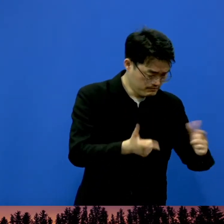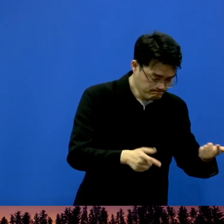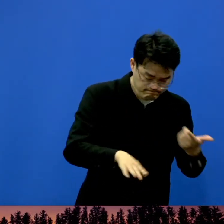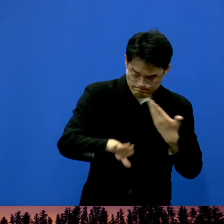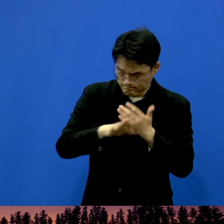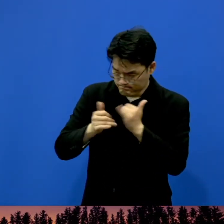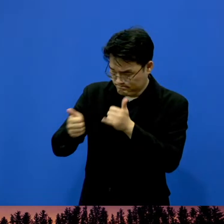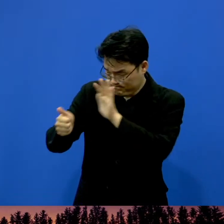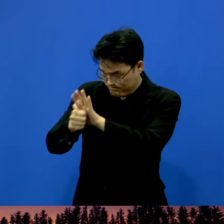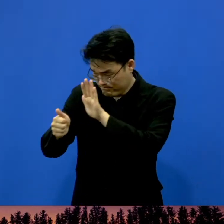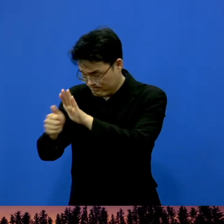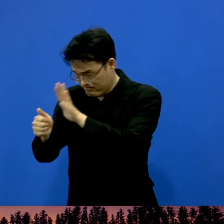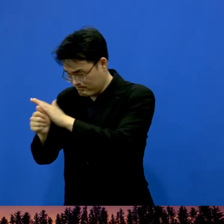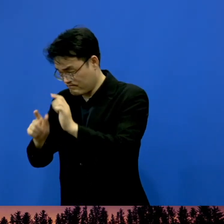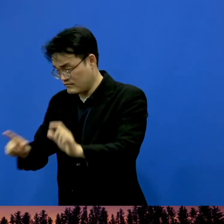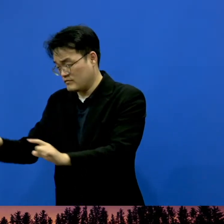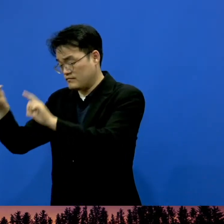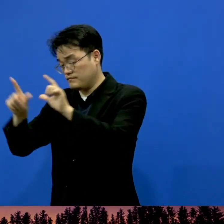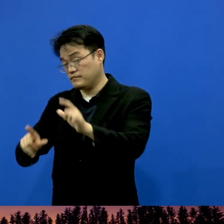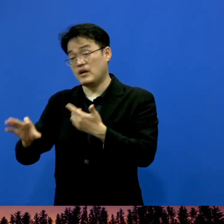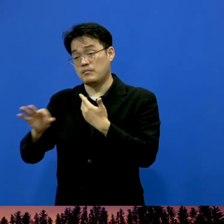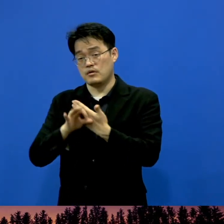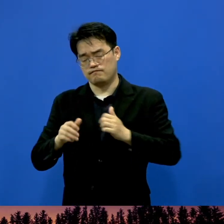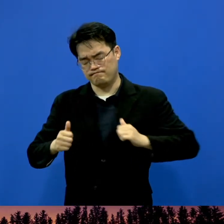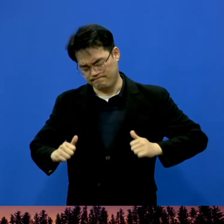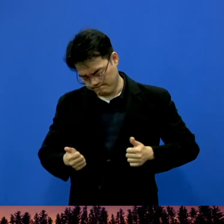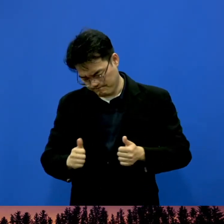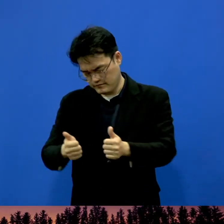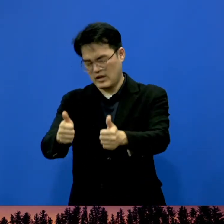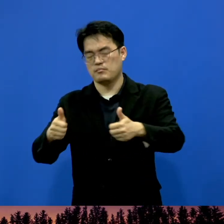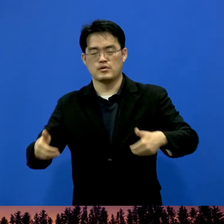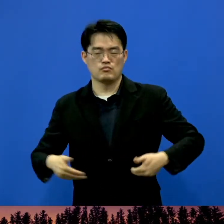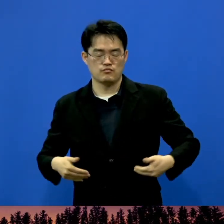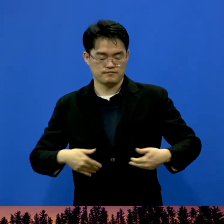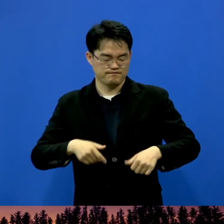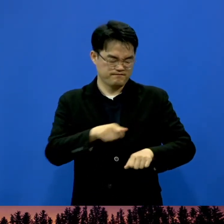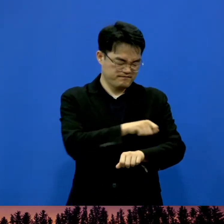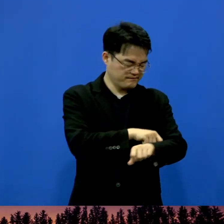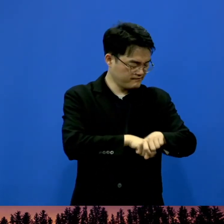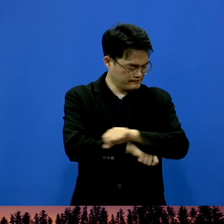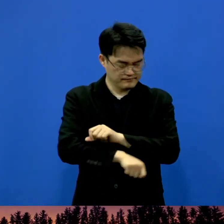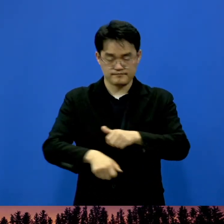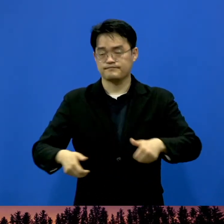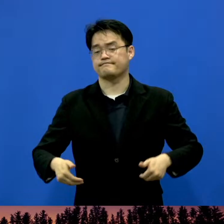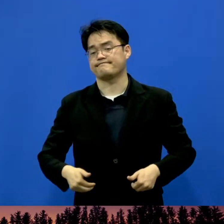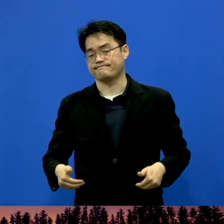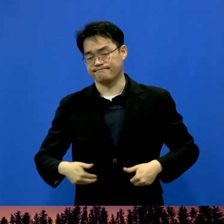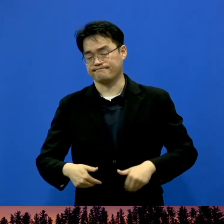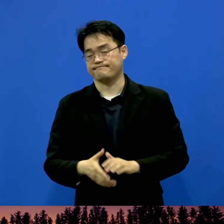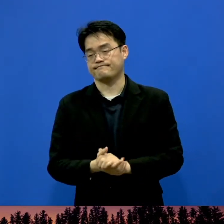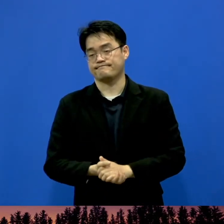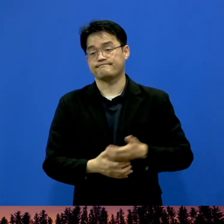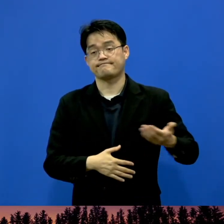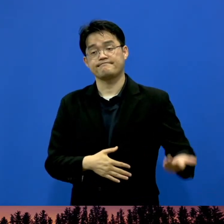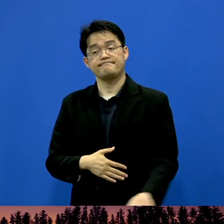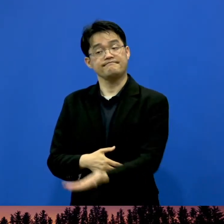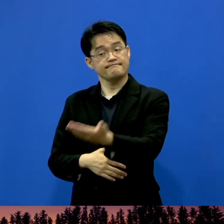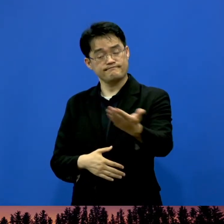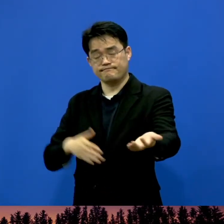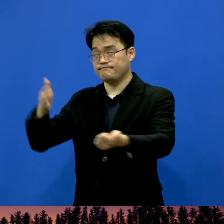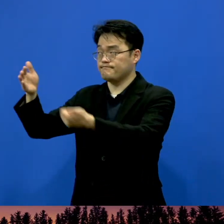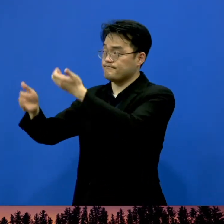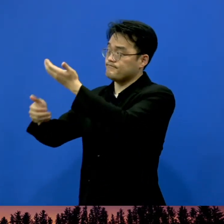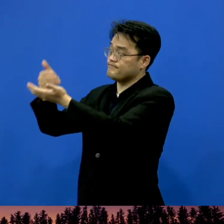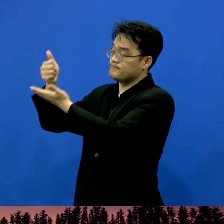말은 굉장히 부지런해야 된다는 거예요. 굉장히 적극적이어야 된다는 거예요. 여러분 하나님은